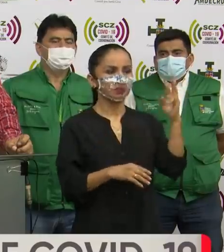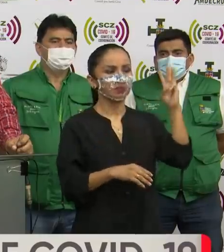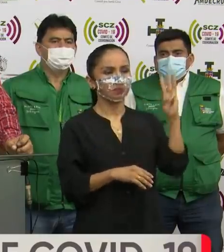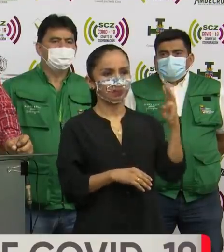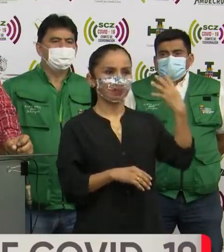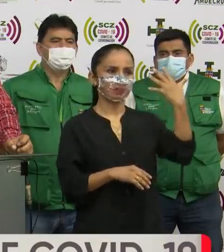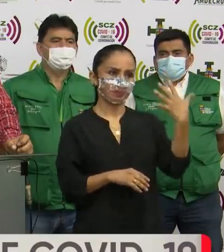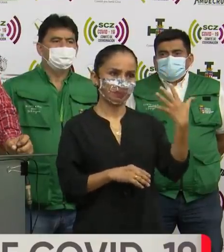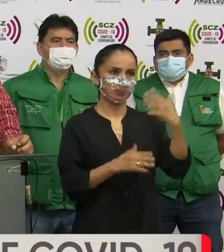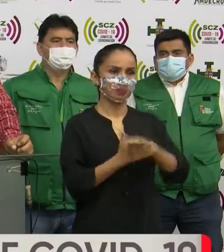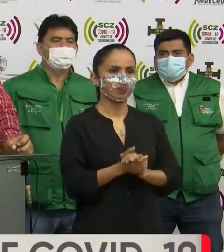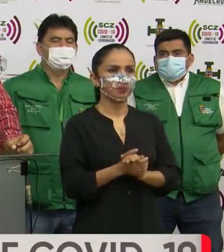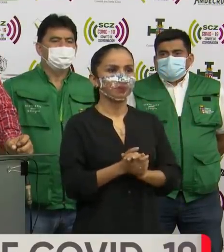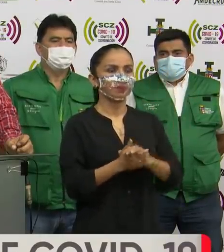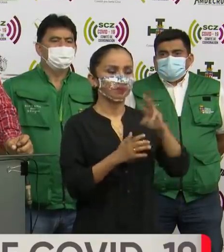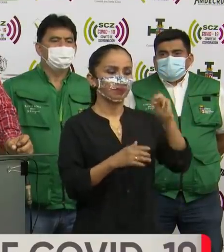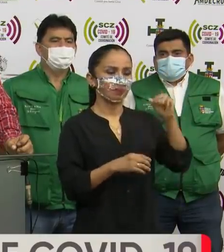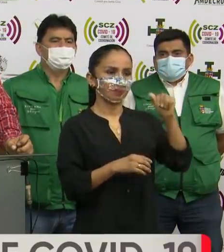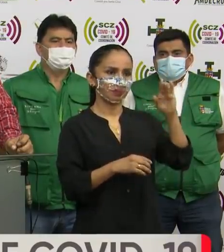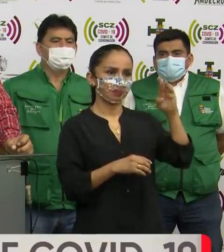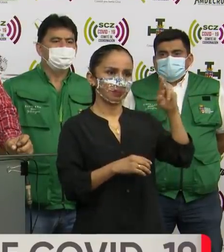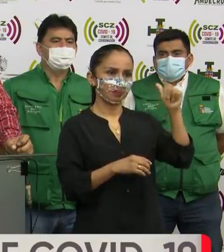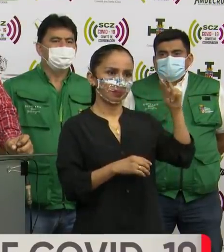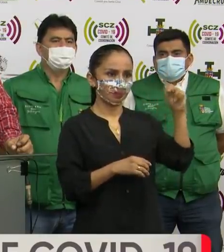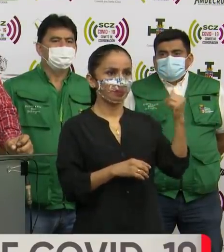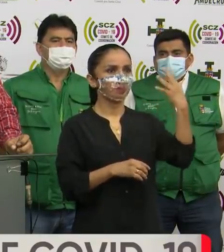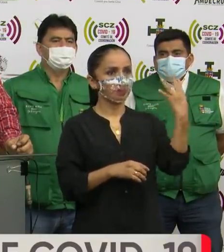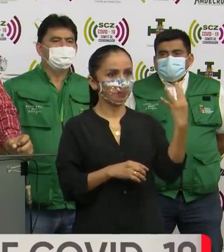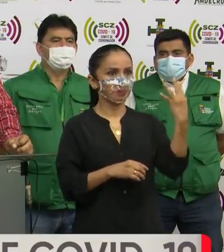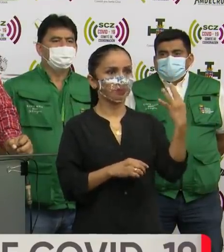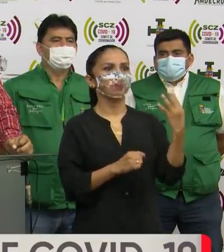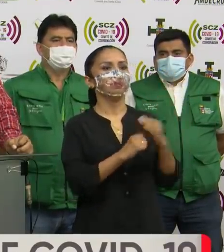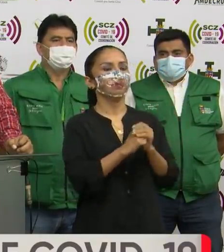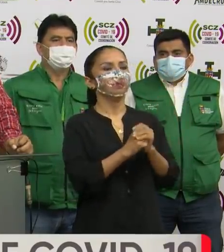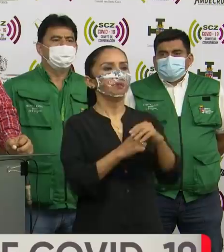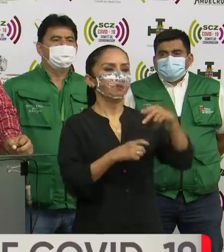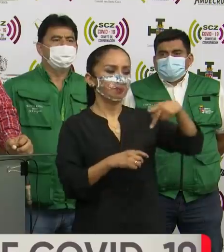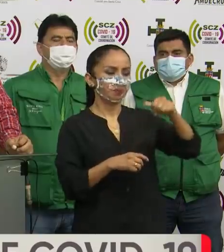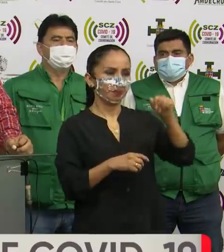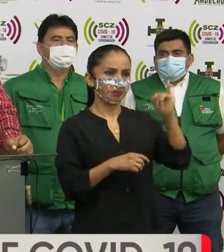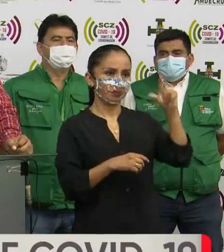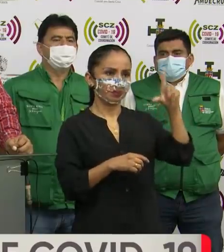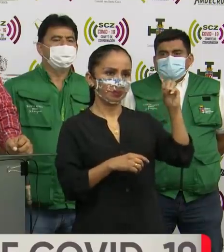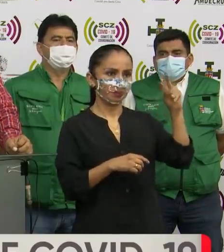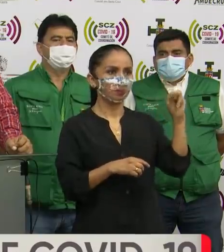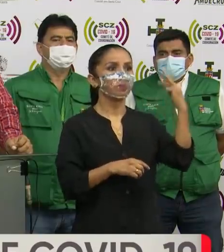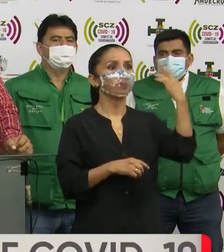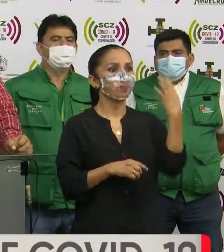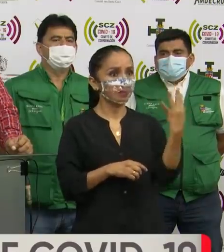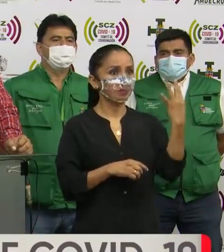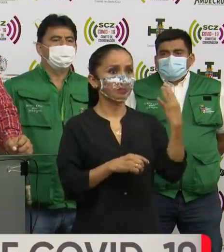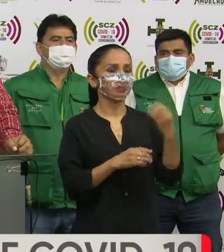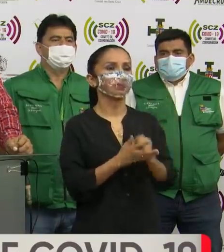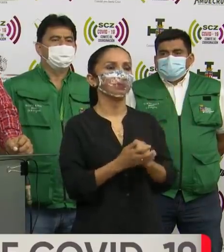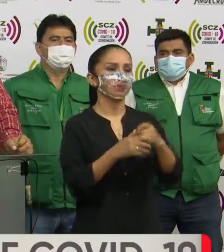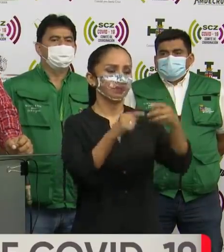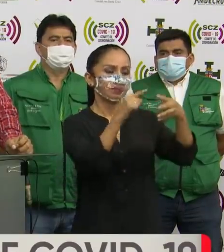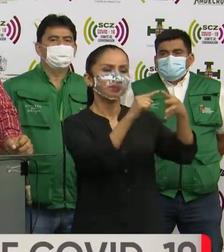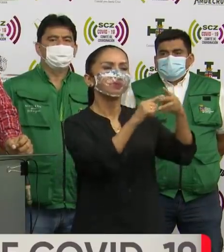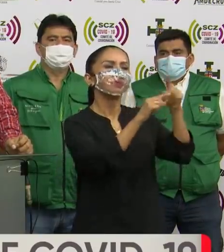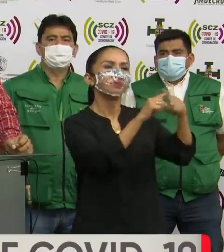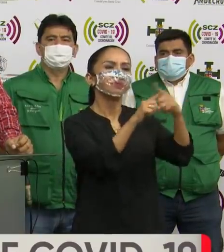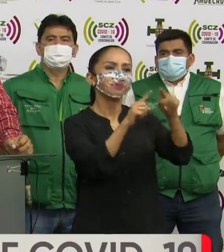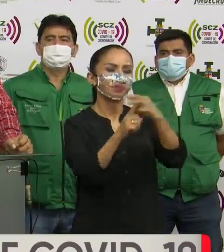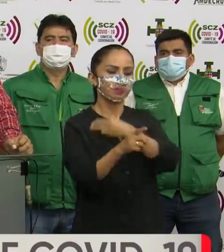Guarnes 5 casos, Mairana 4, Pailón 4, San Rafael 4, San Ramón